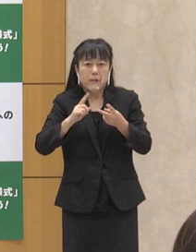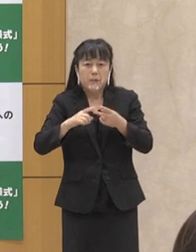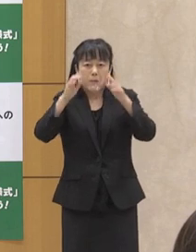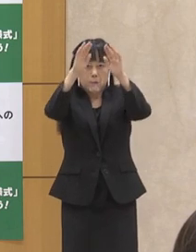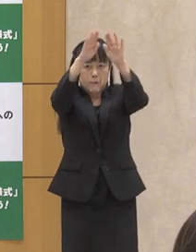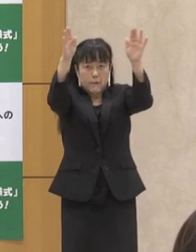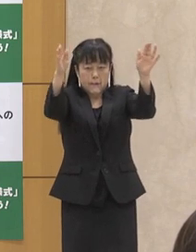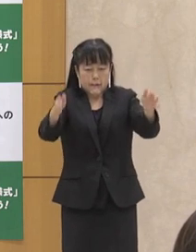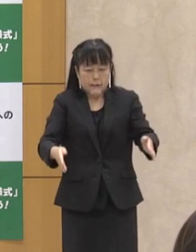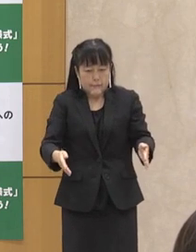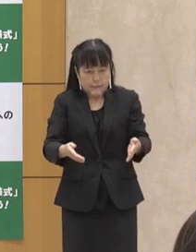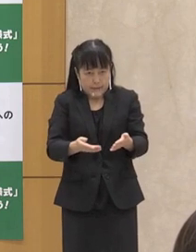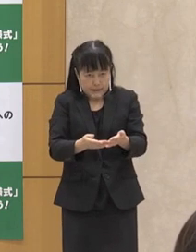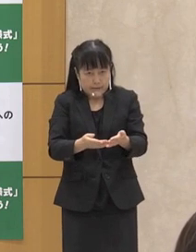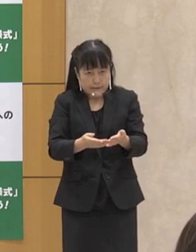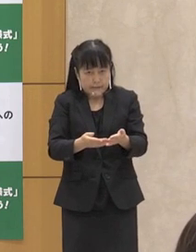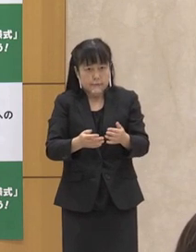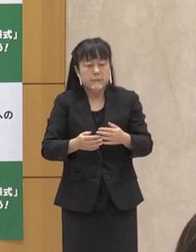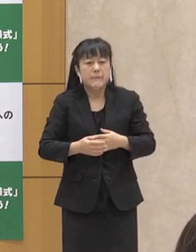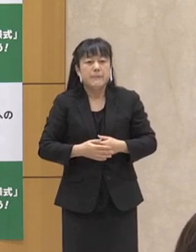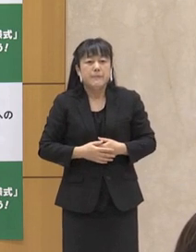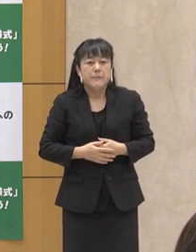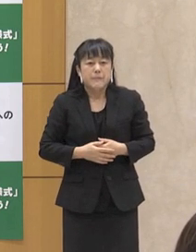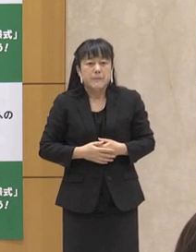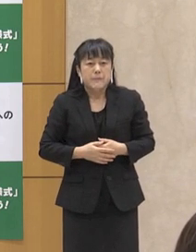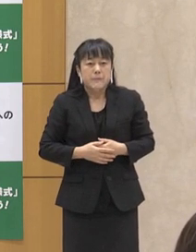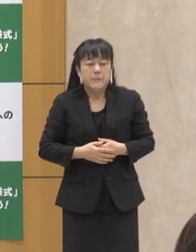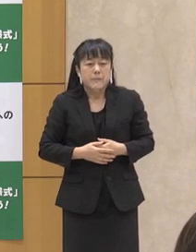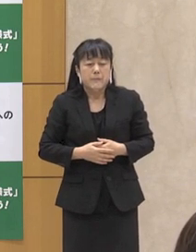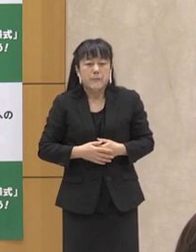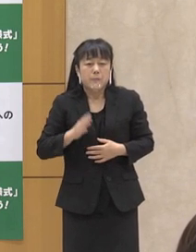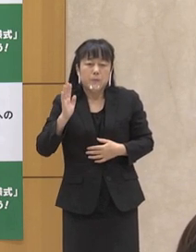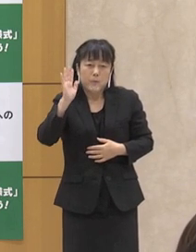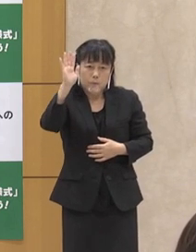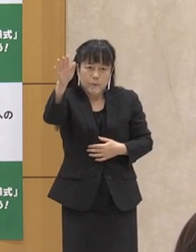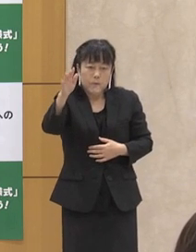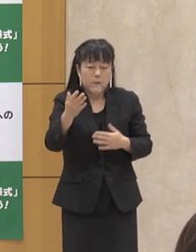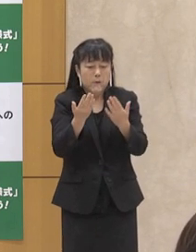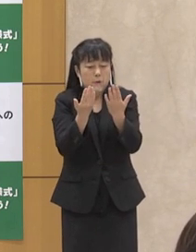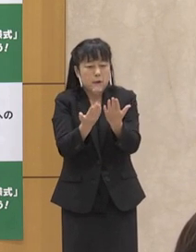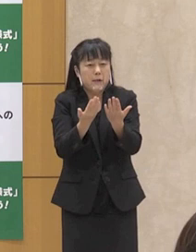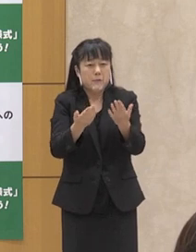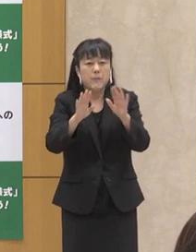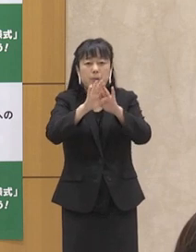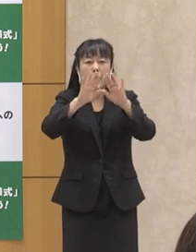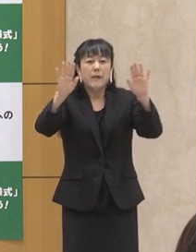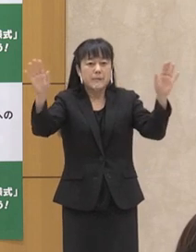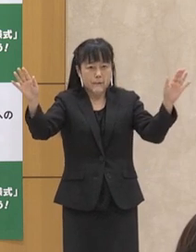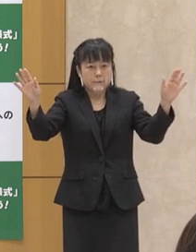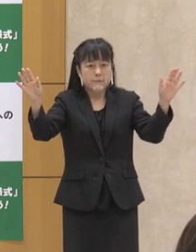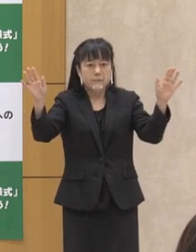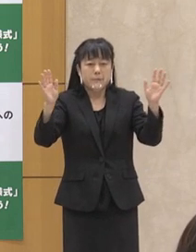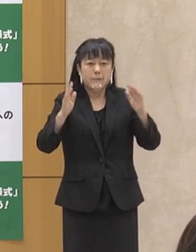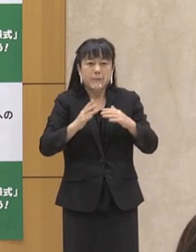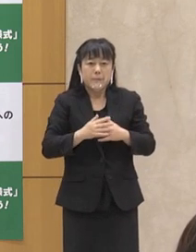まあ、これからも学校も始まると思うんですが、学校であるだとかですね、あと、まあ、